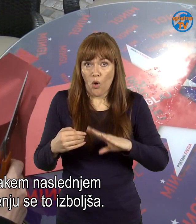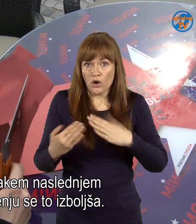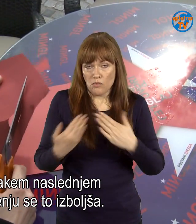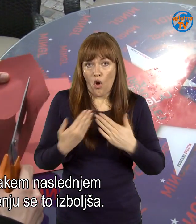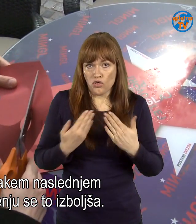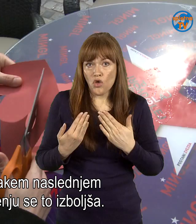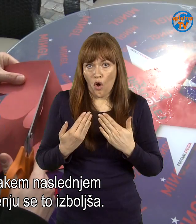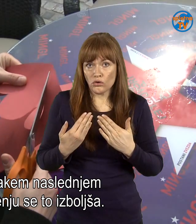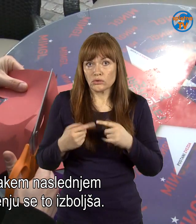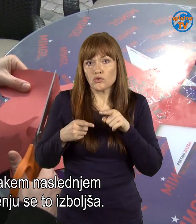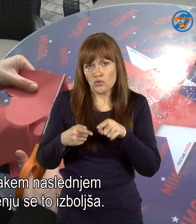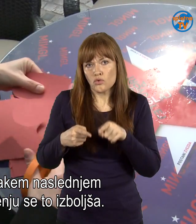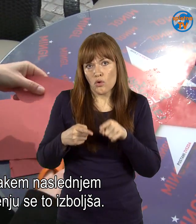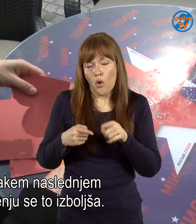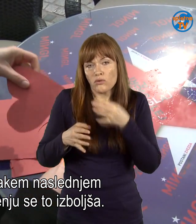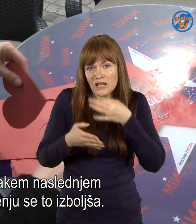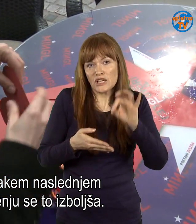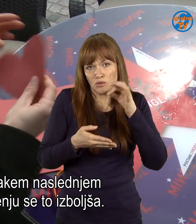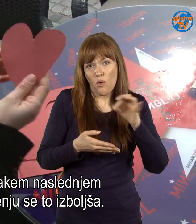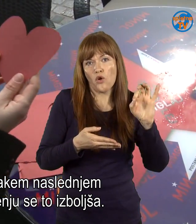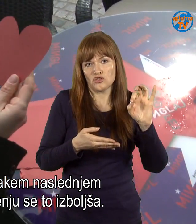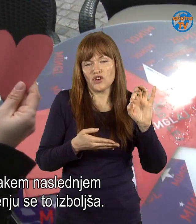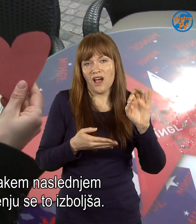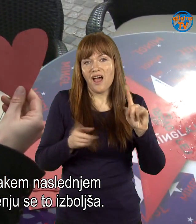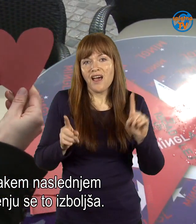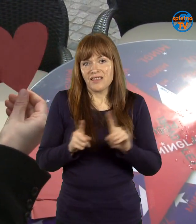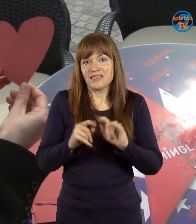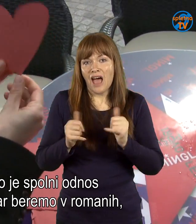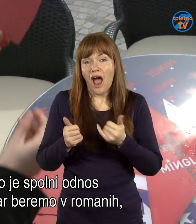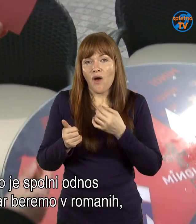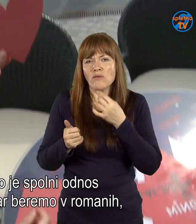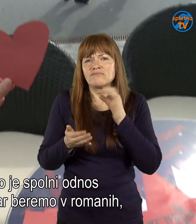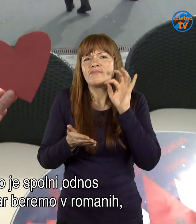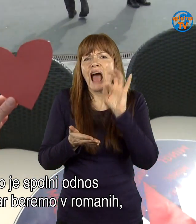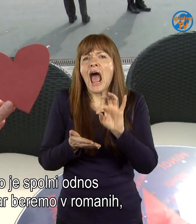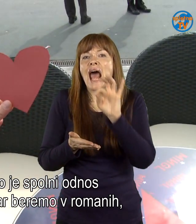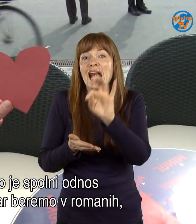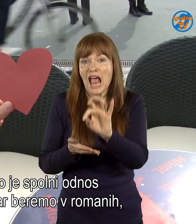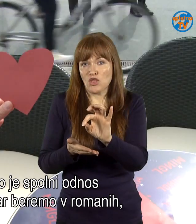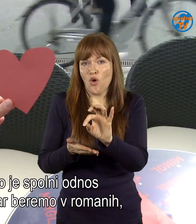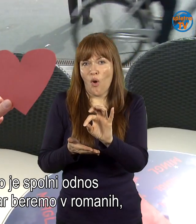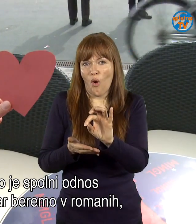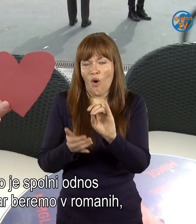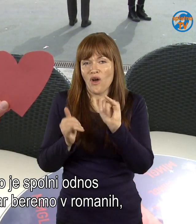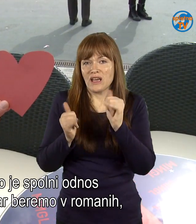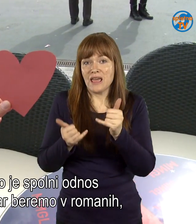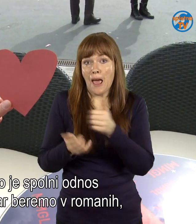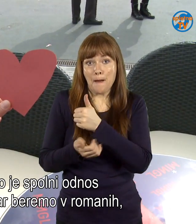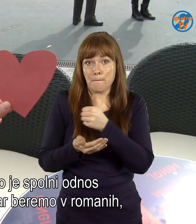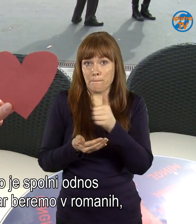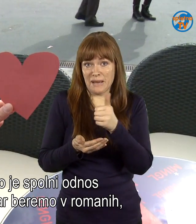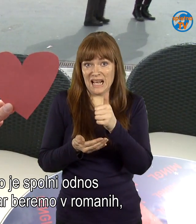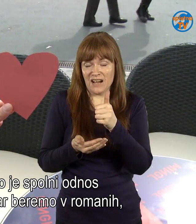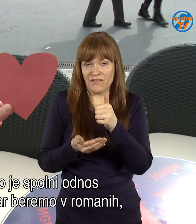druženju se to izboljša. Tako da redko